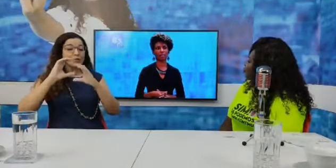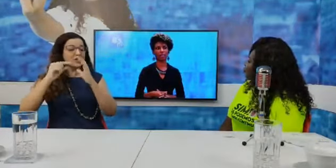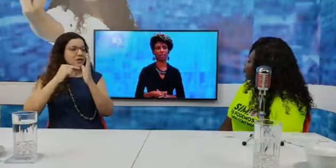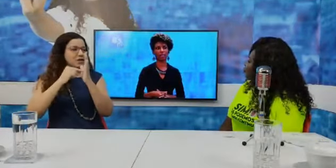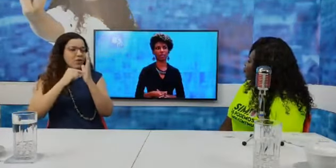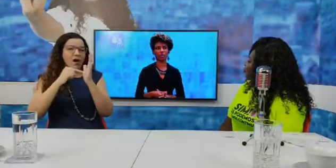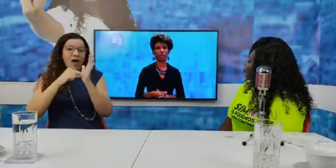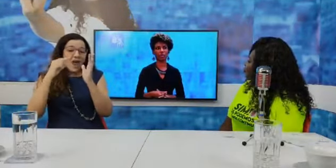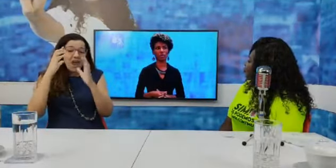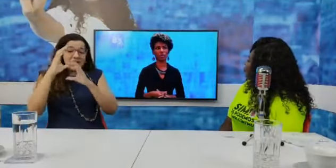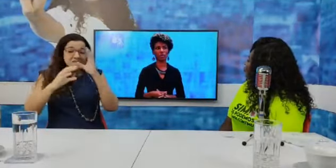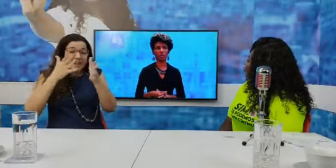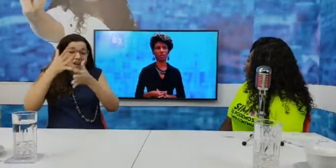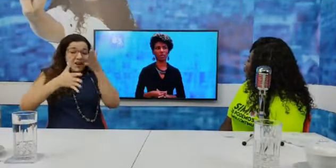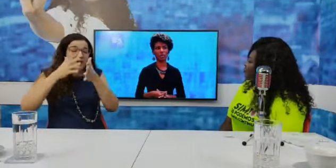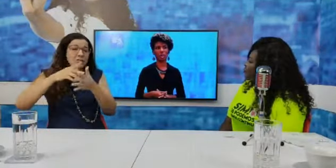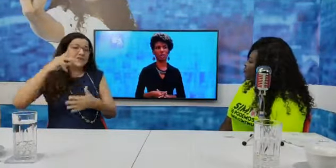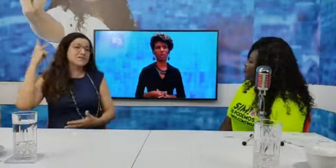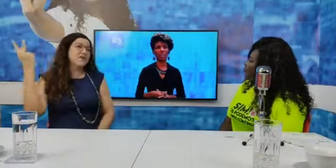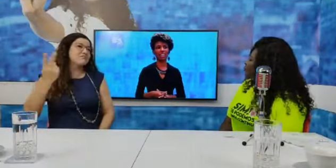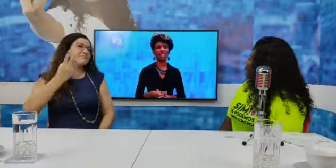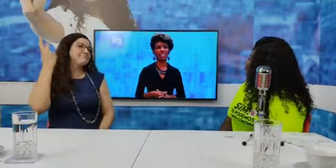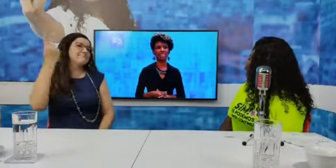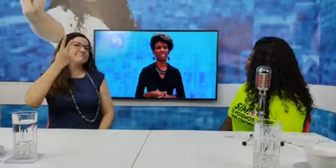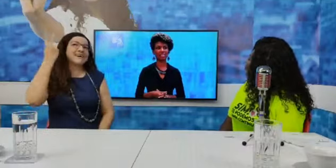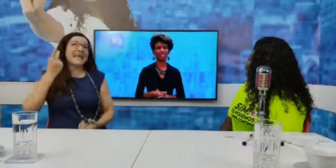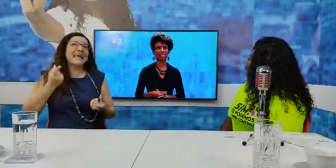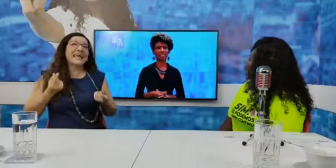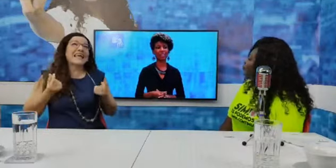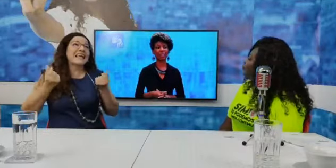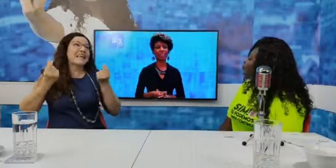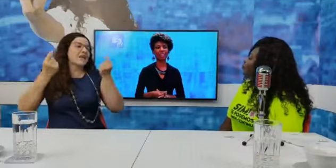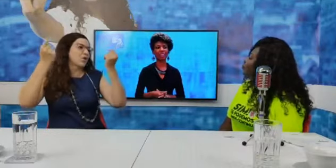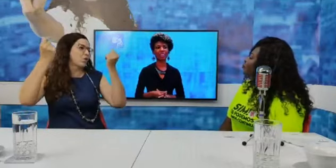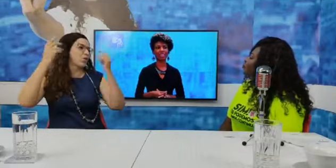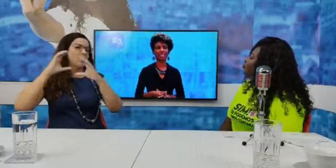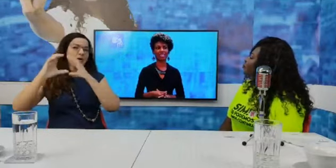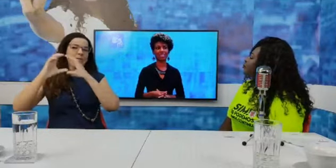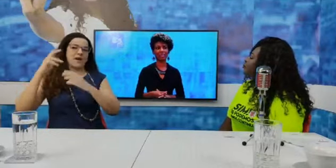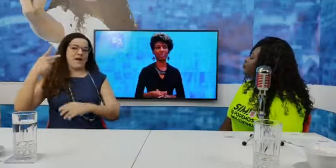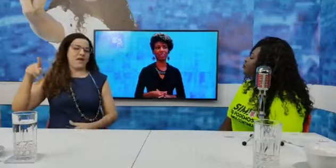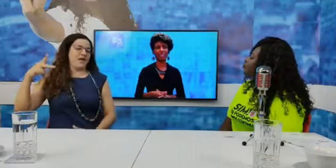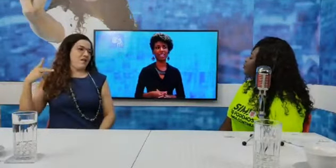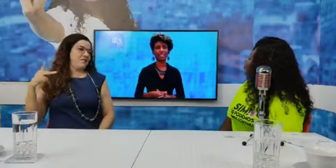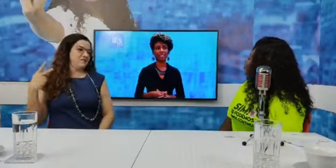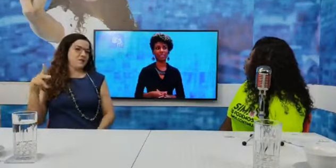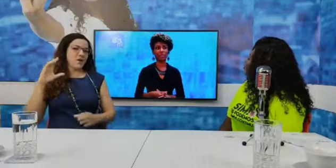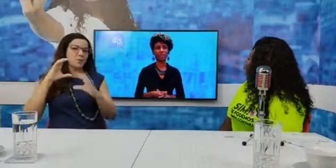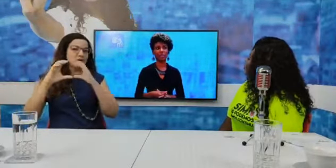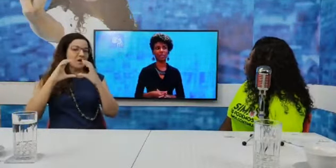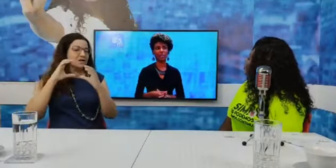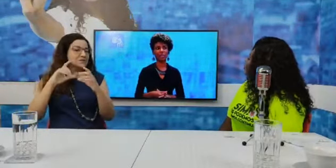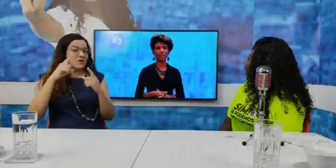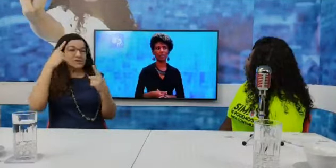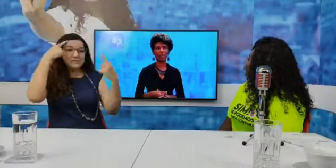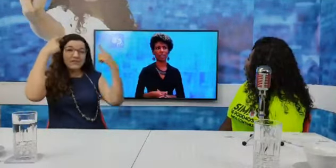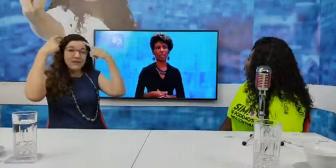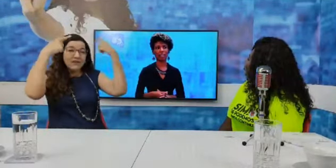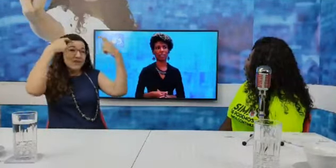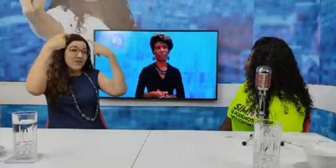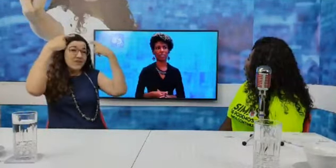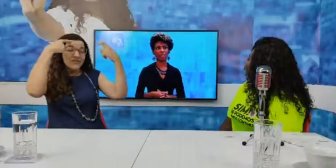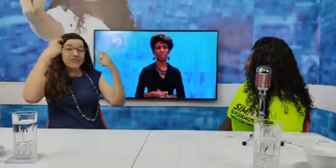é a língua do surdo. A comunicação, tem muito valor nossa língua, é muito rica mesmo